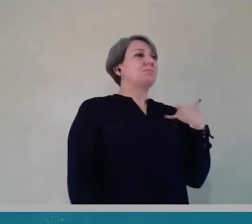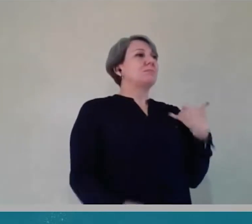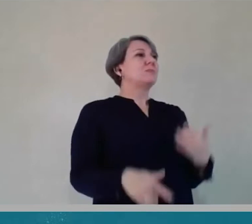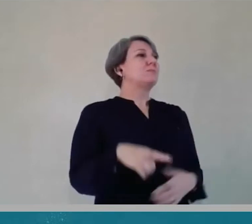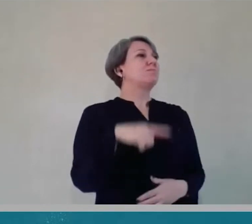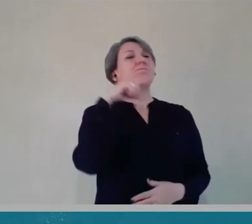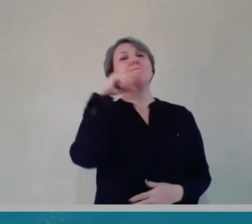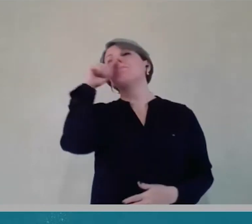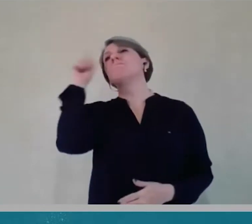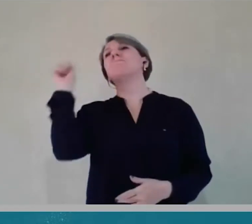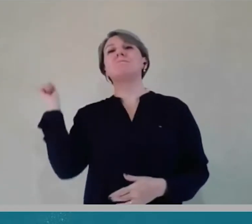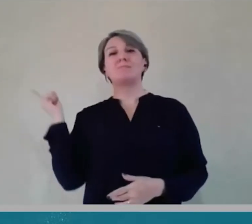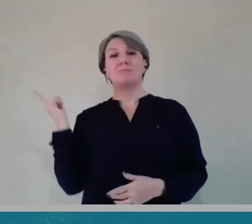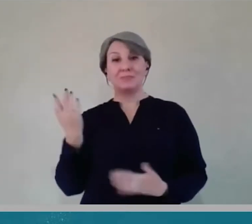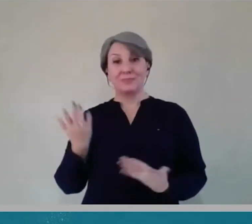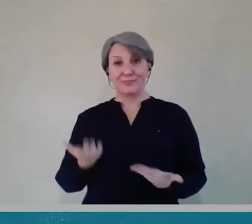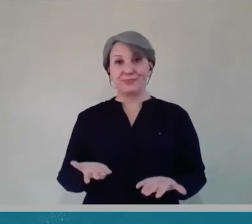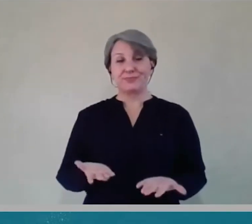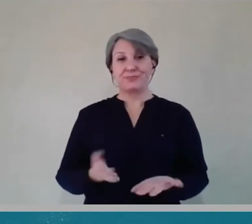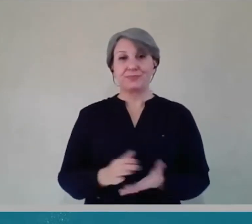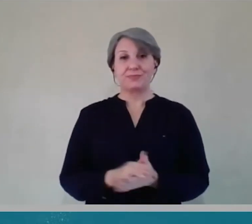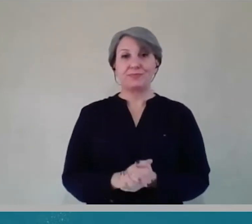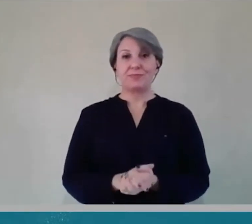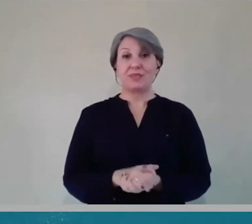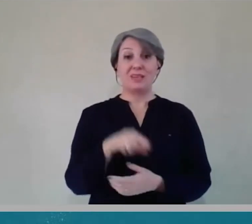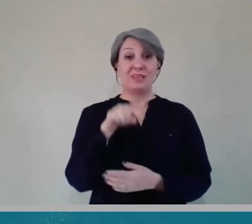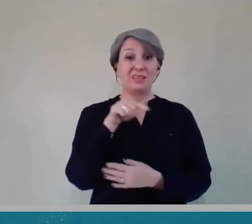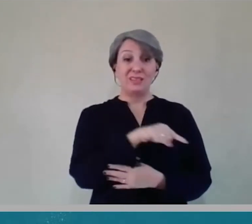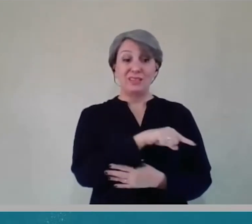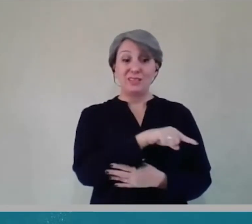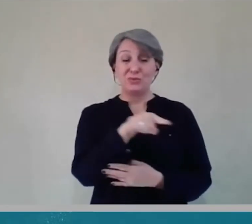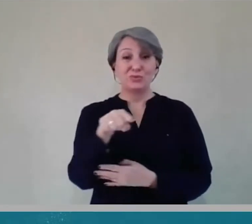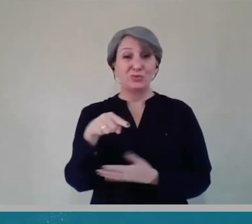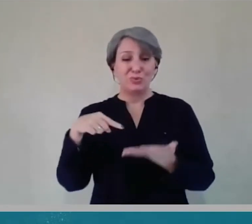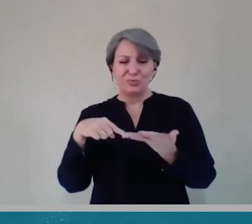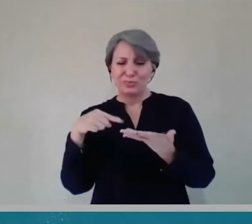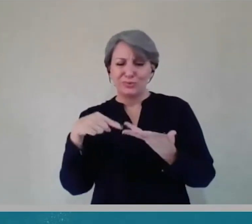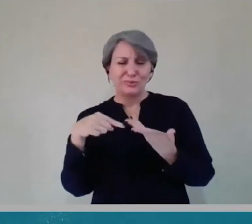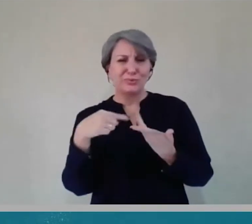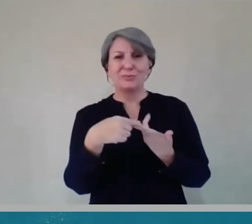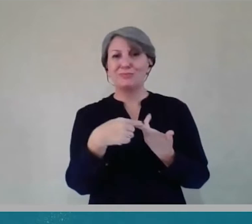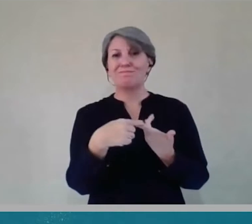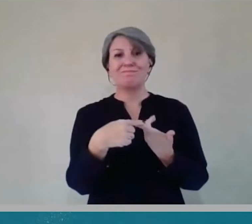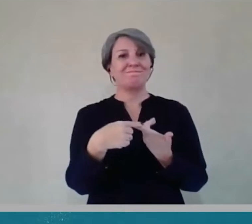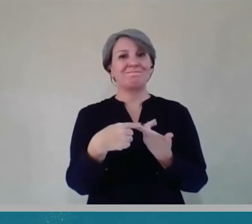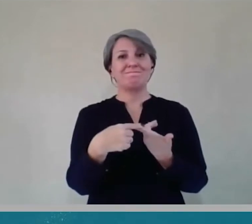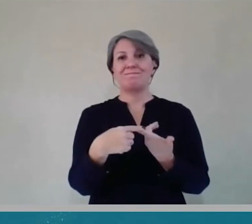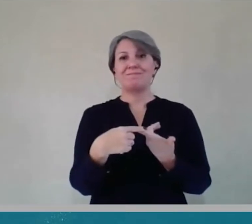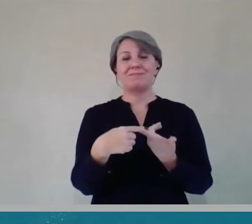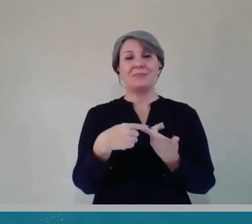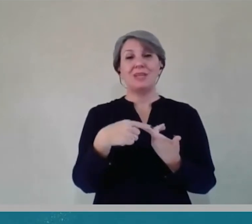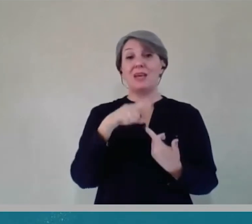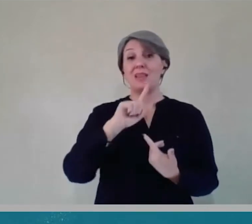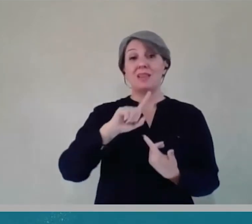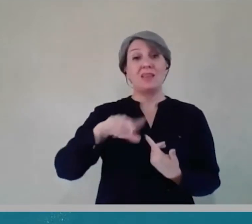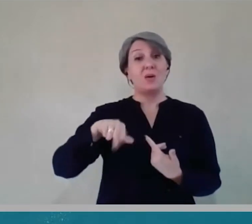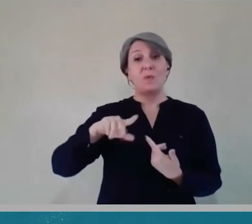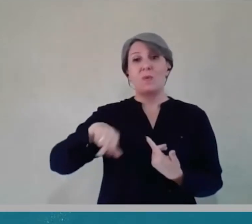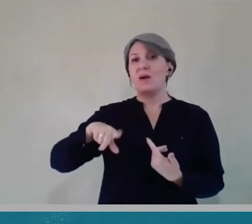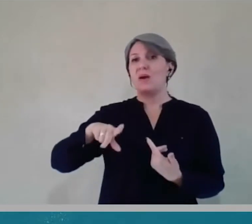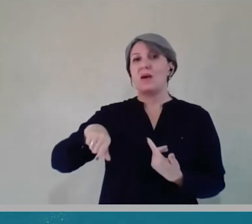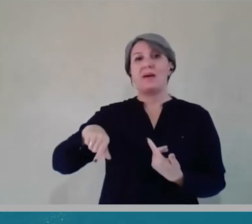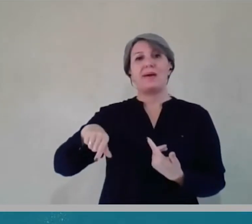essas coisas, irmãos, não procedem, né? Não procede do Pai, mas procede